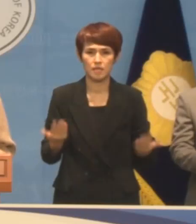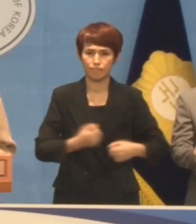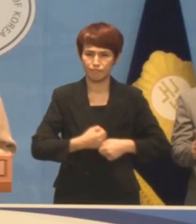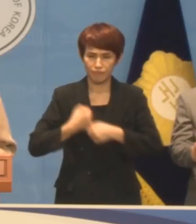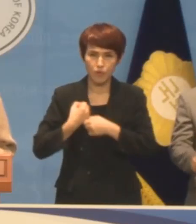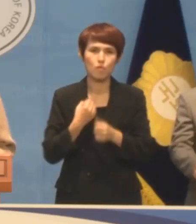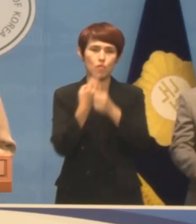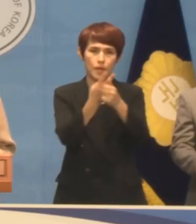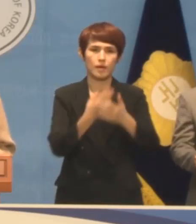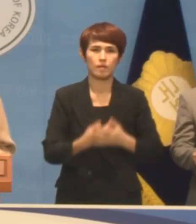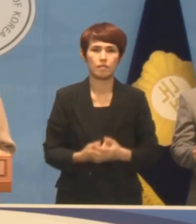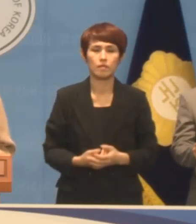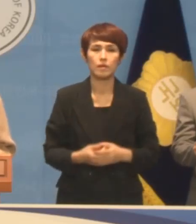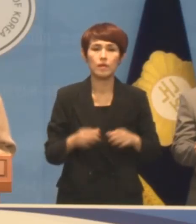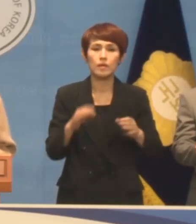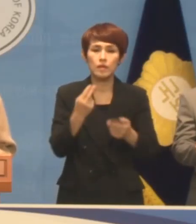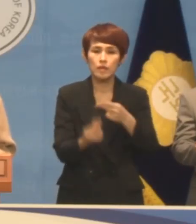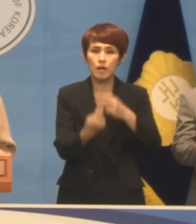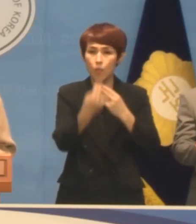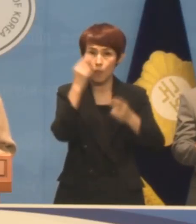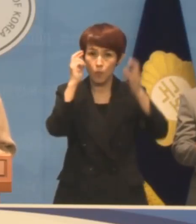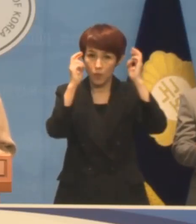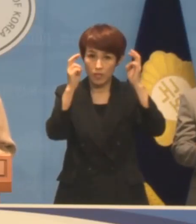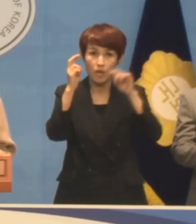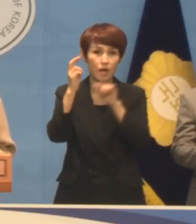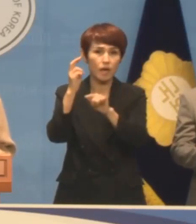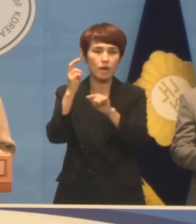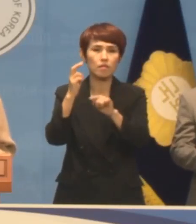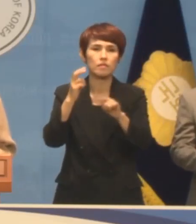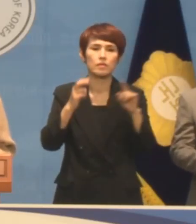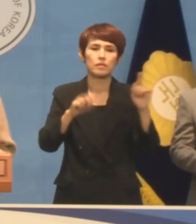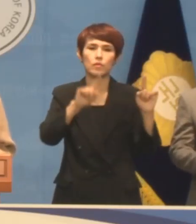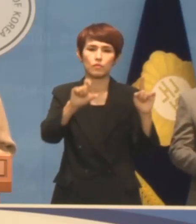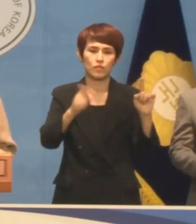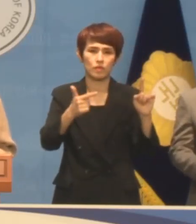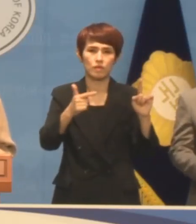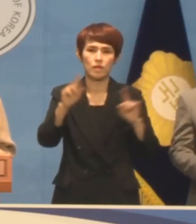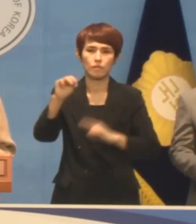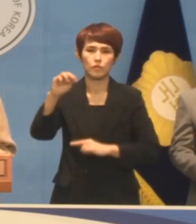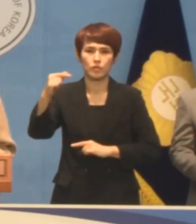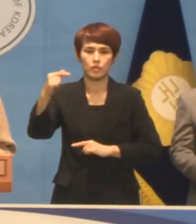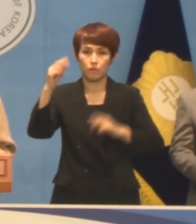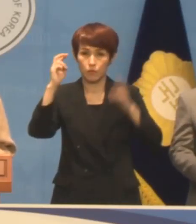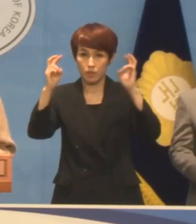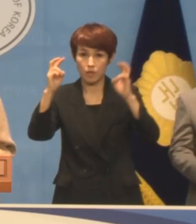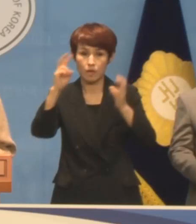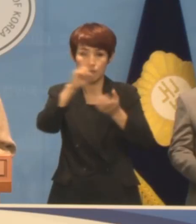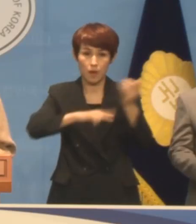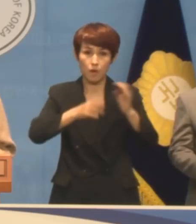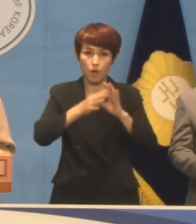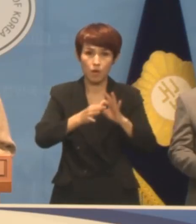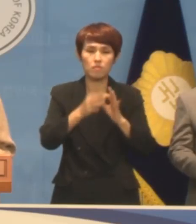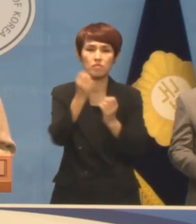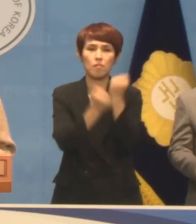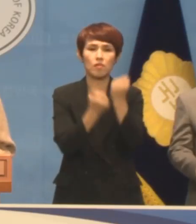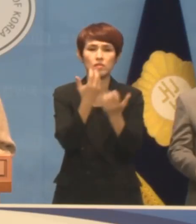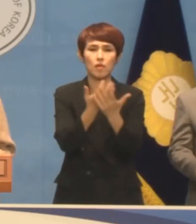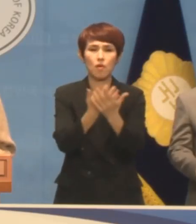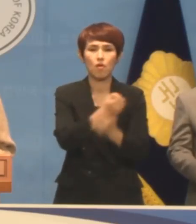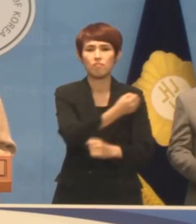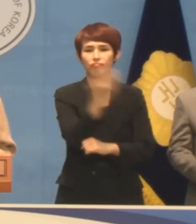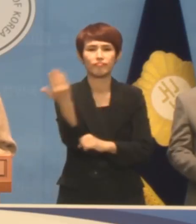기자회견. 예금보험공사 이하 예보가 지난 16일 MG손해보험 매각 관련 설명자료라는 제목의